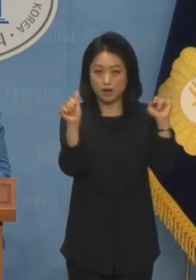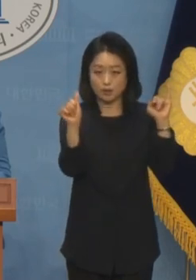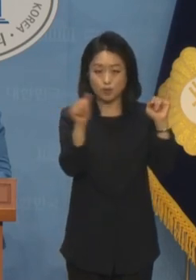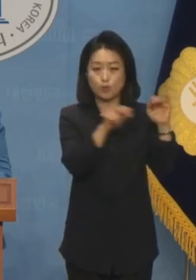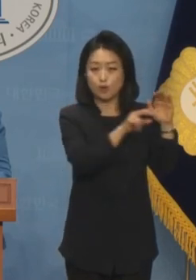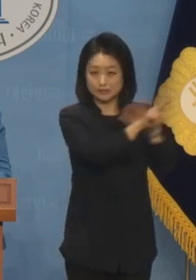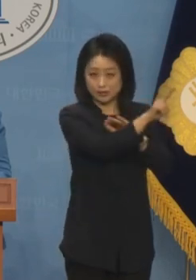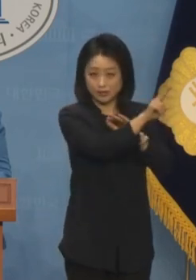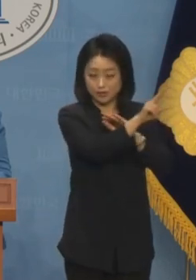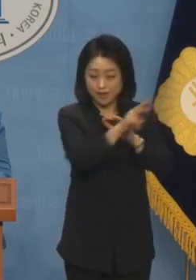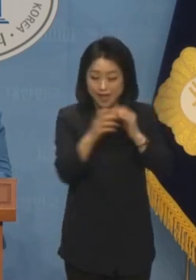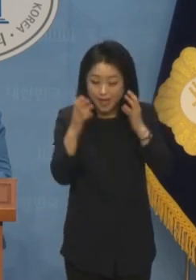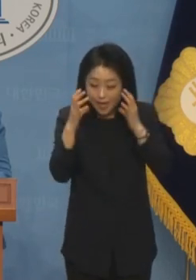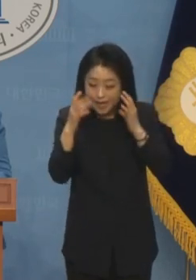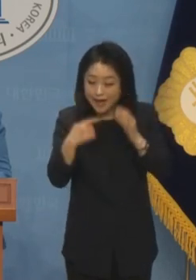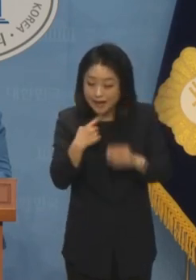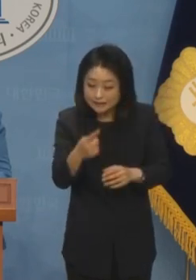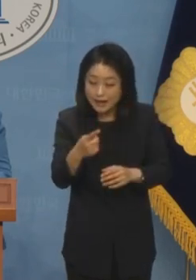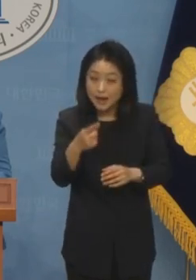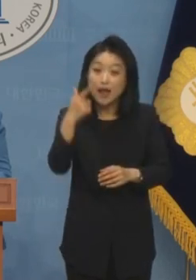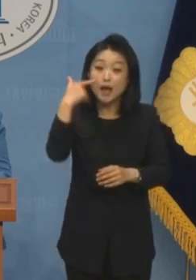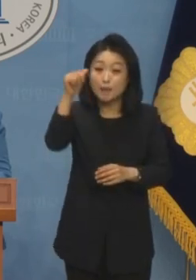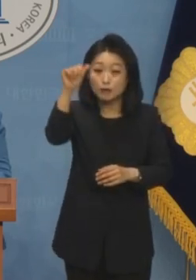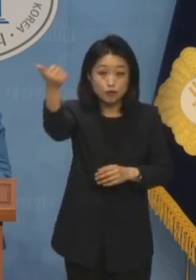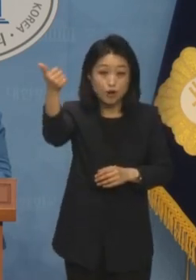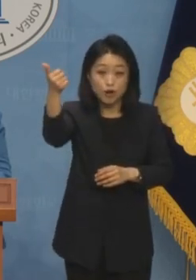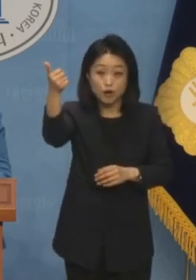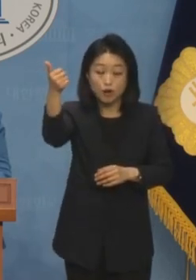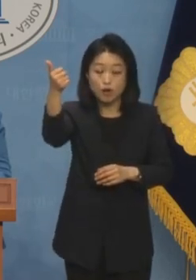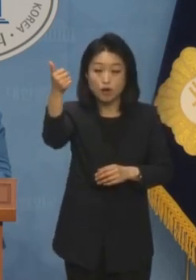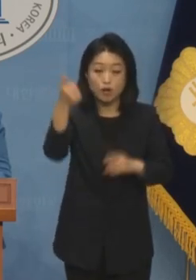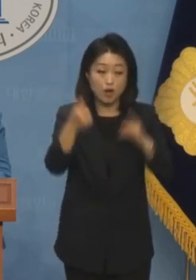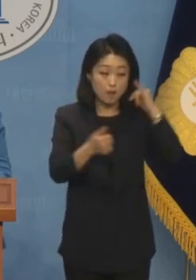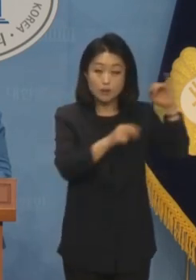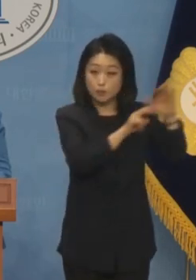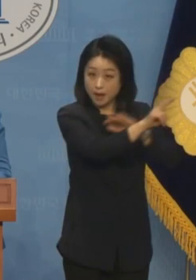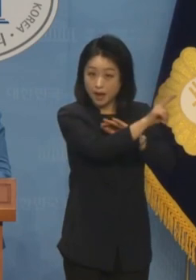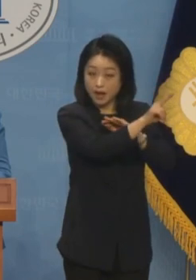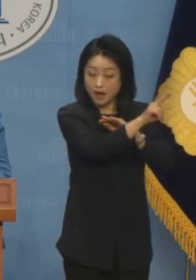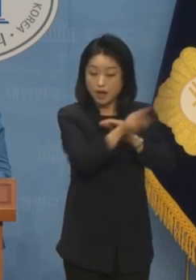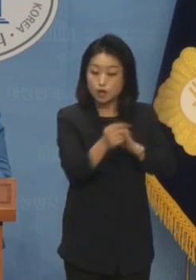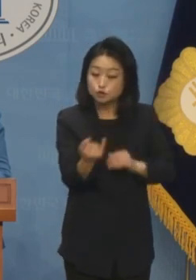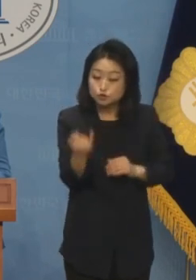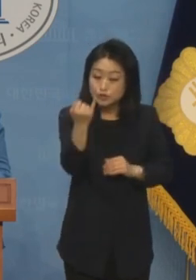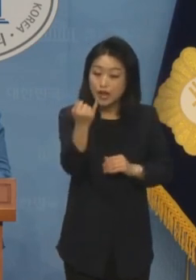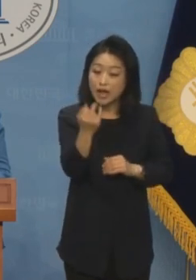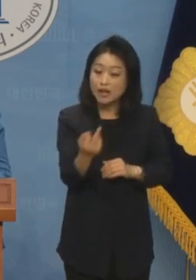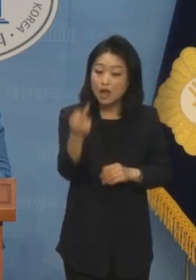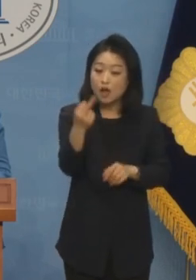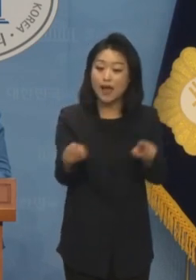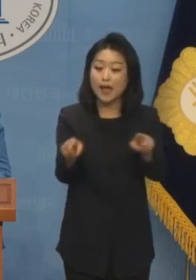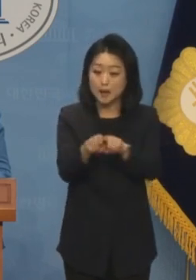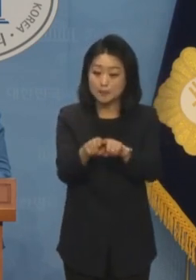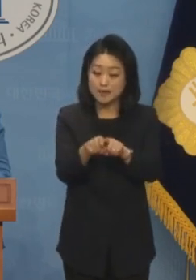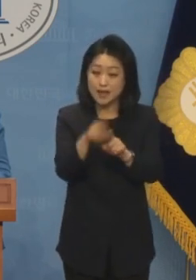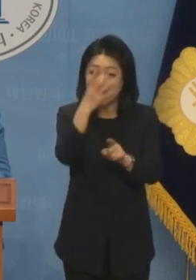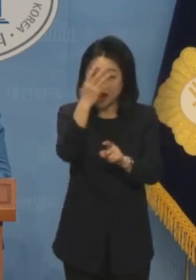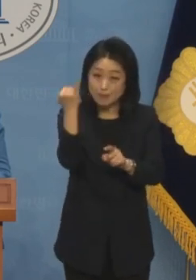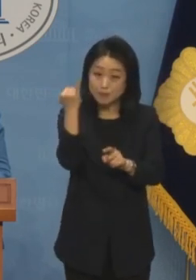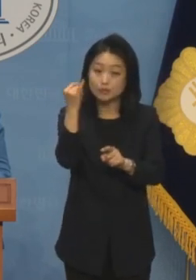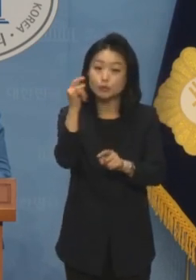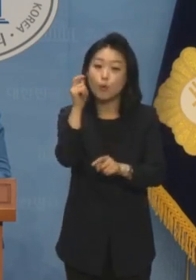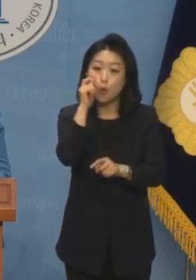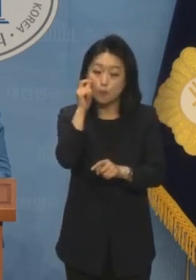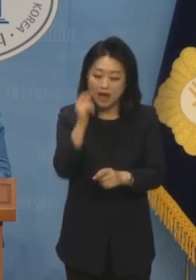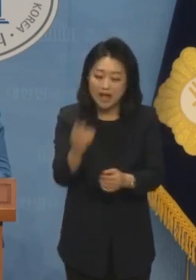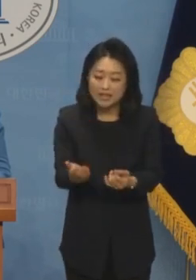그 1살짜리 아이는 아빠도 세상을 떠났습니다. 그 아이는 누나, 형과 함께 할머니, 고모가